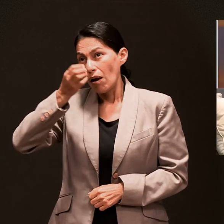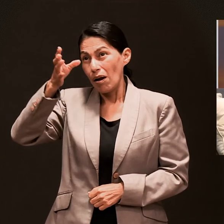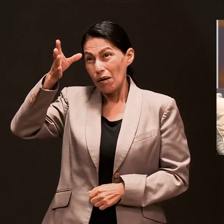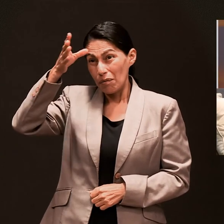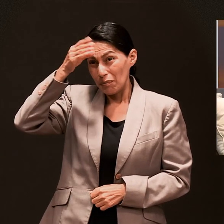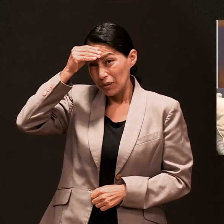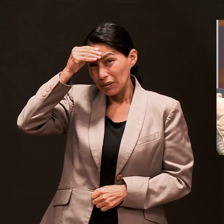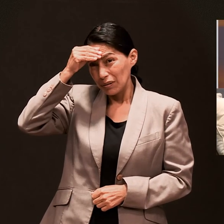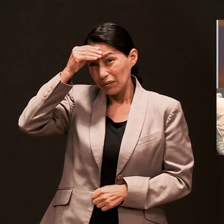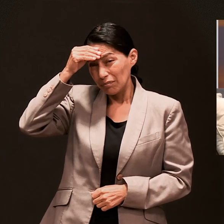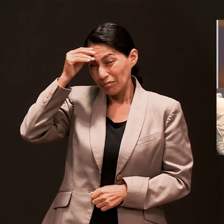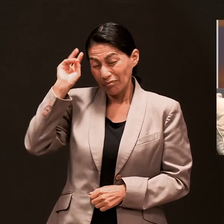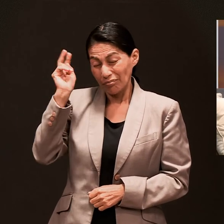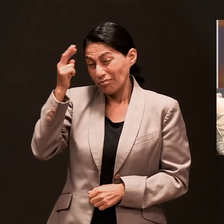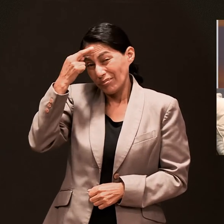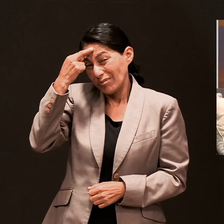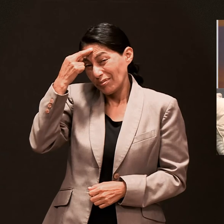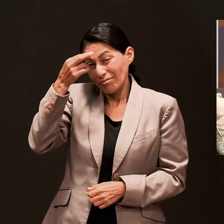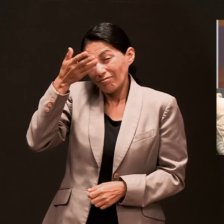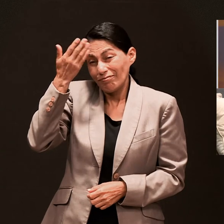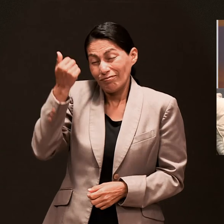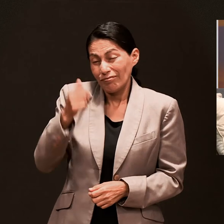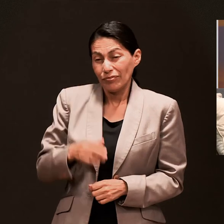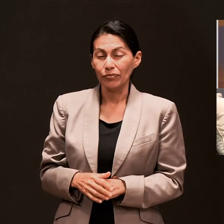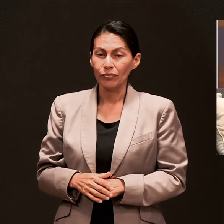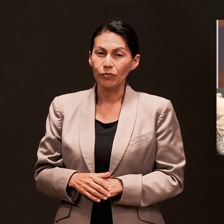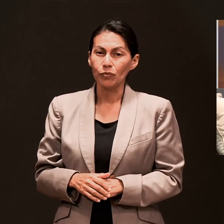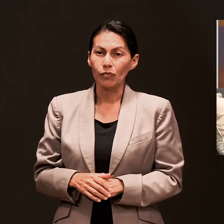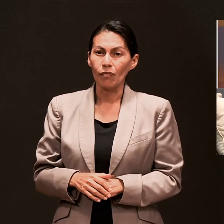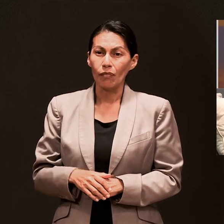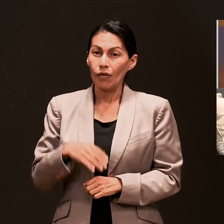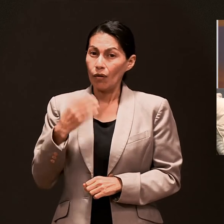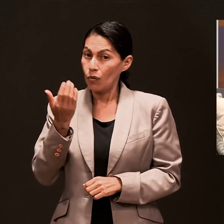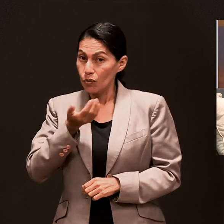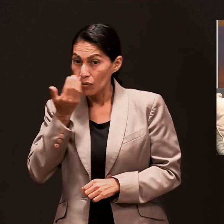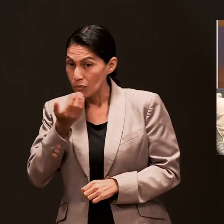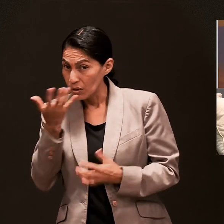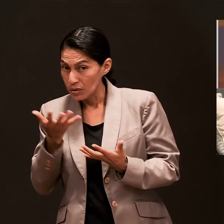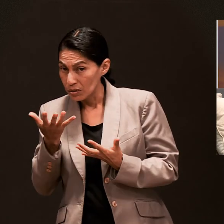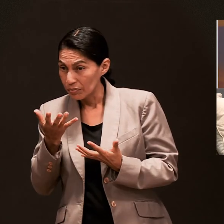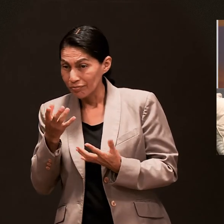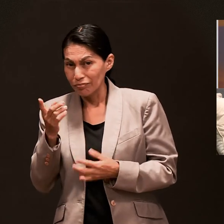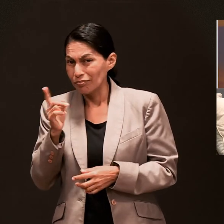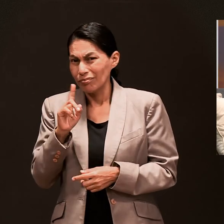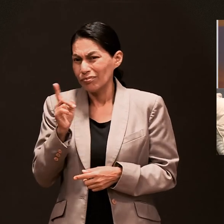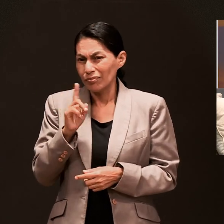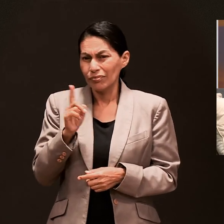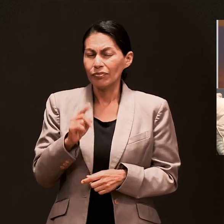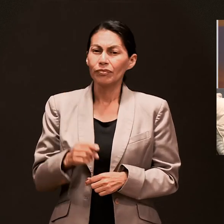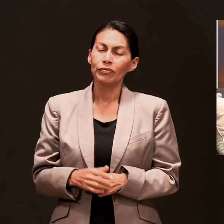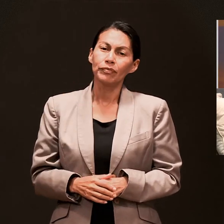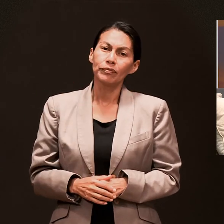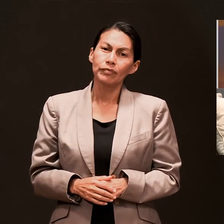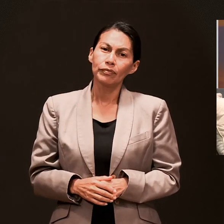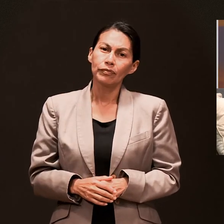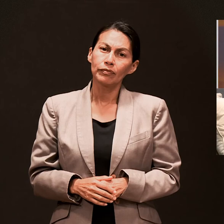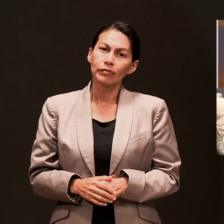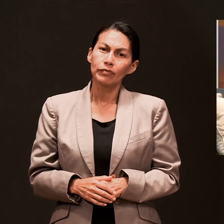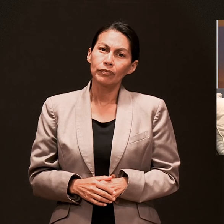aprender a orar no recuerdo de pequeña que que lo hiciéramos no